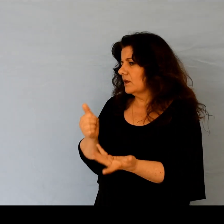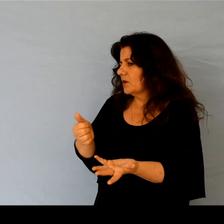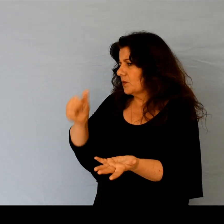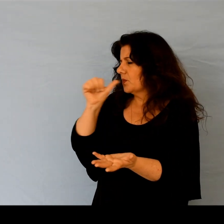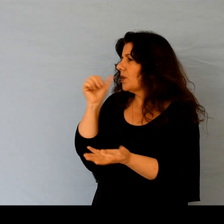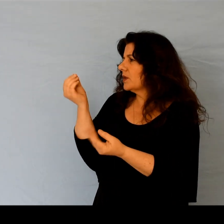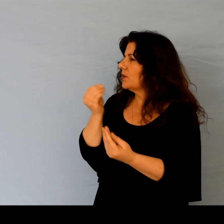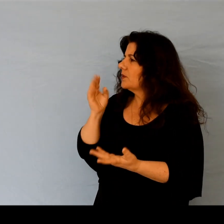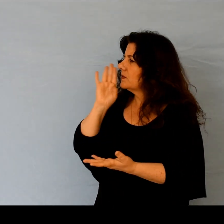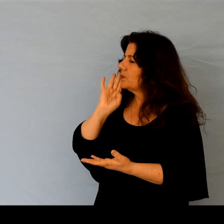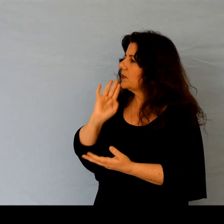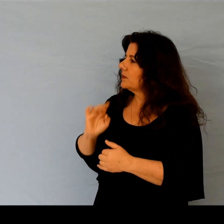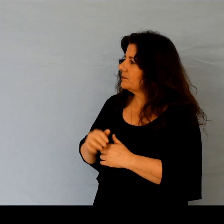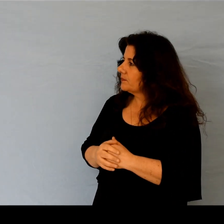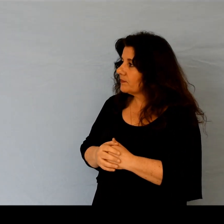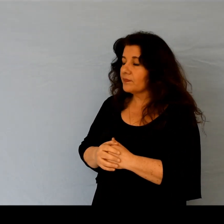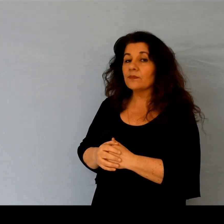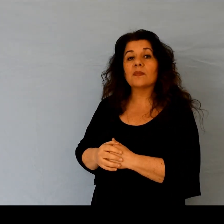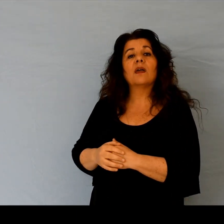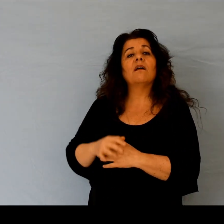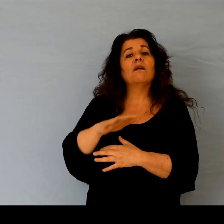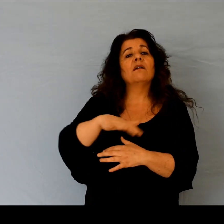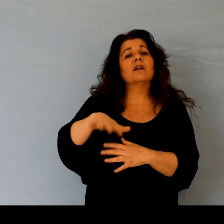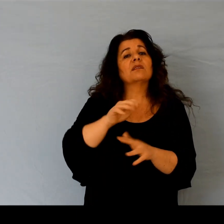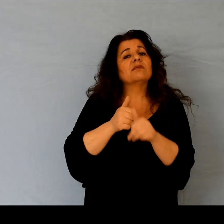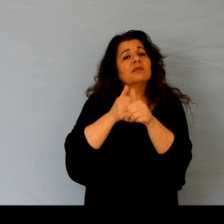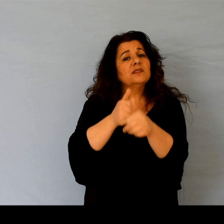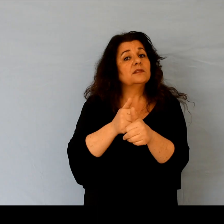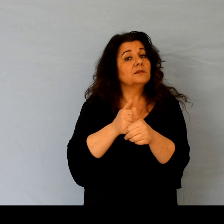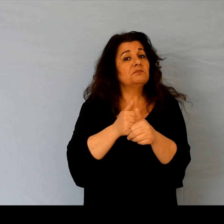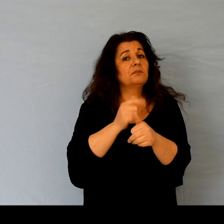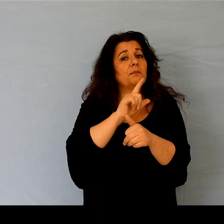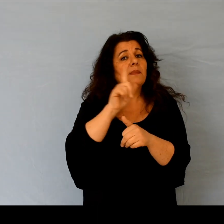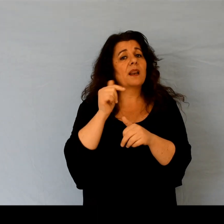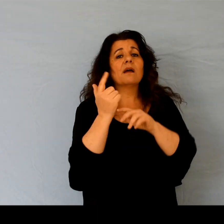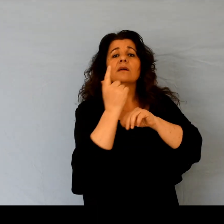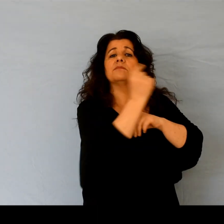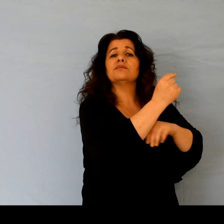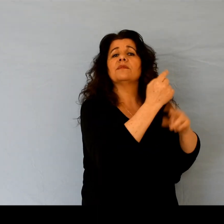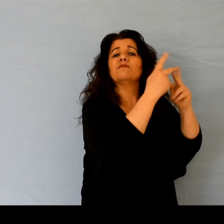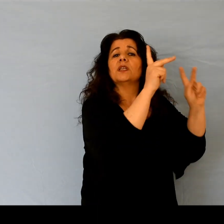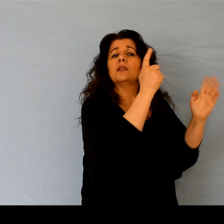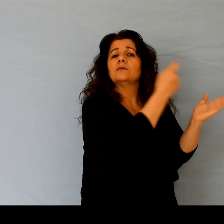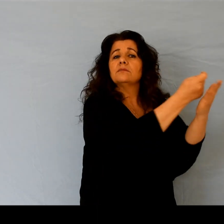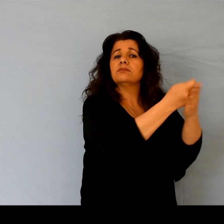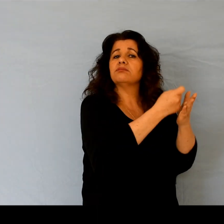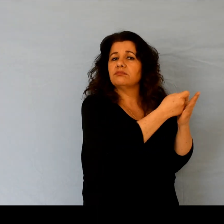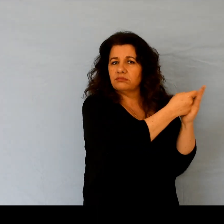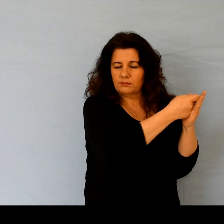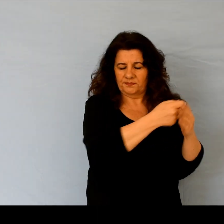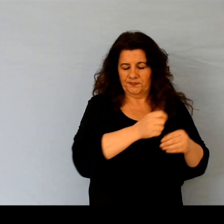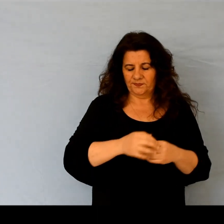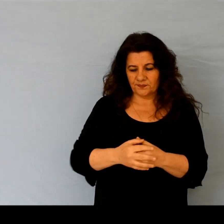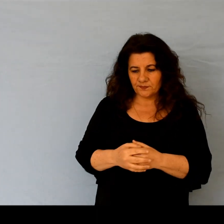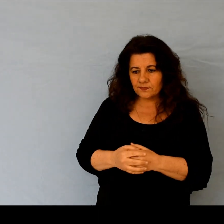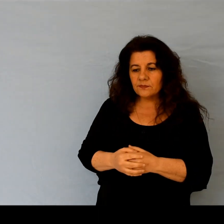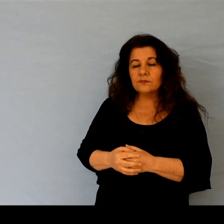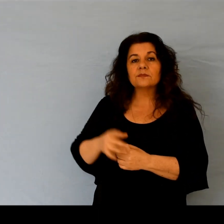En effet, ses disciples étaient partis à la ville pour acheter des provisions. La Samaritaine lui